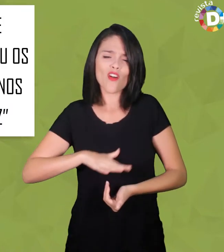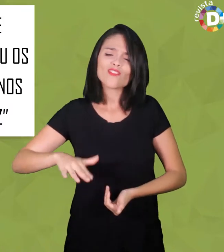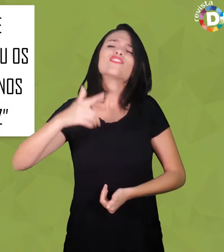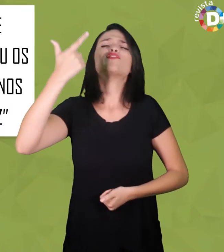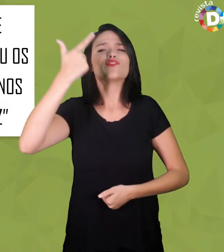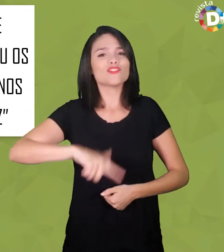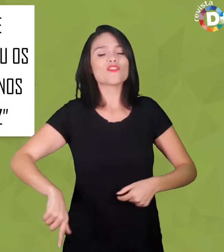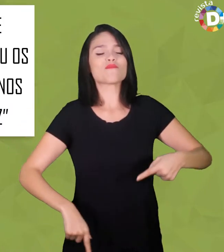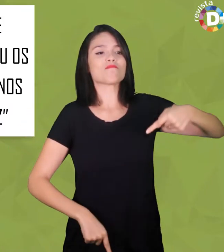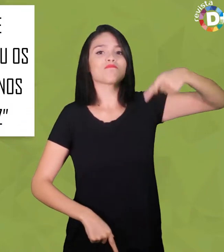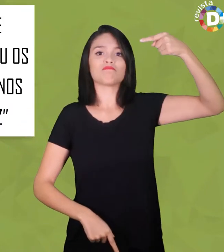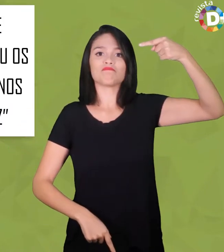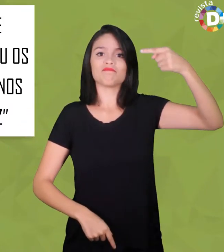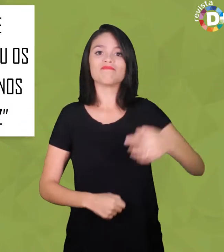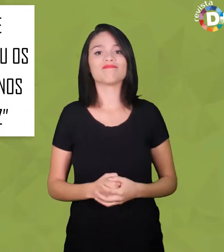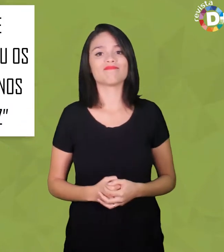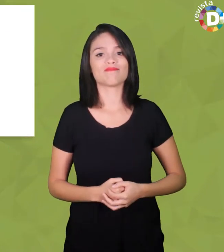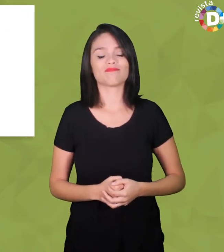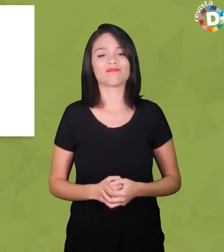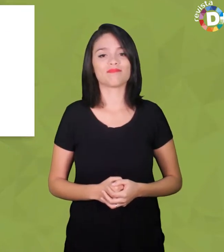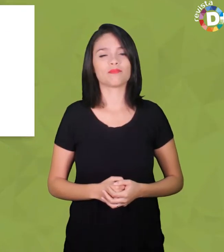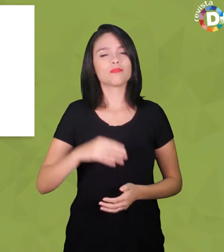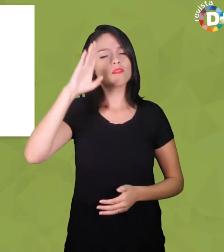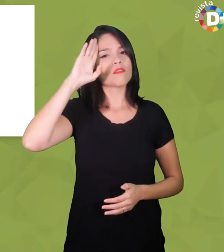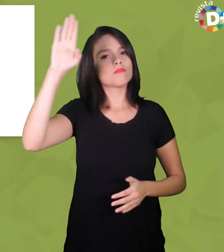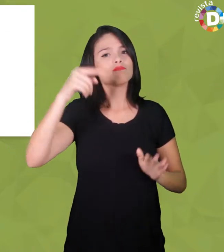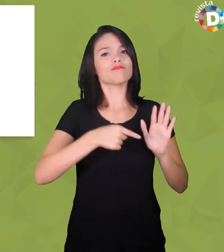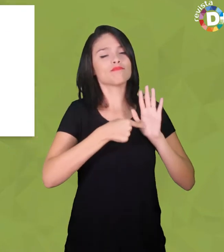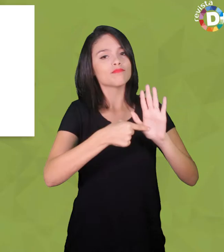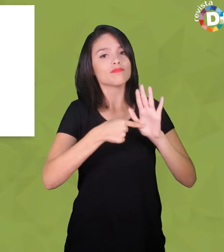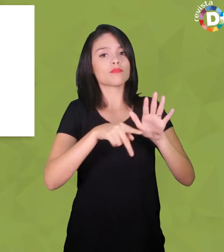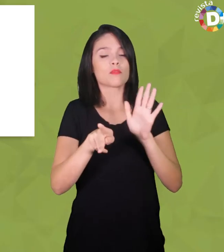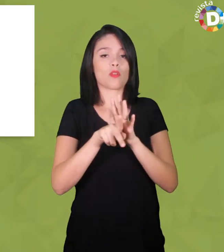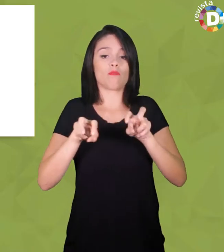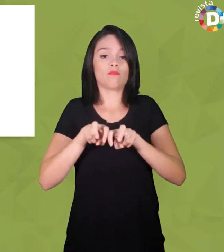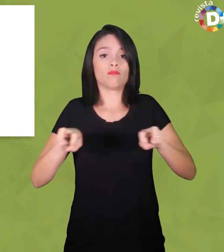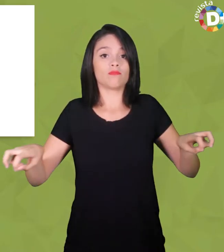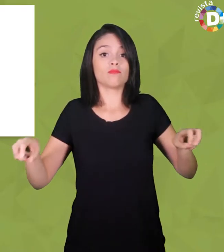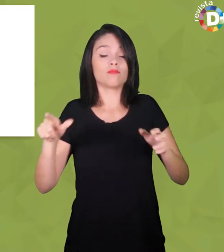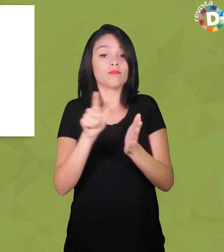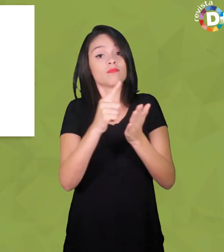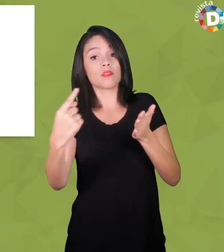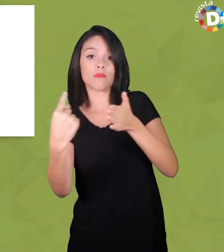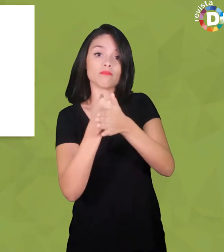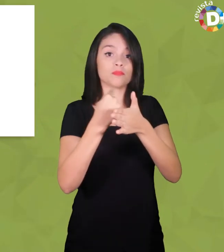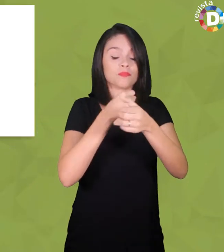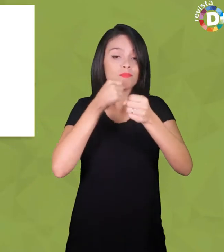vez os principais destaques da coletiva de imprensa de encerramento dos